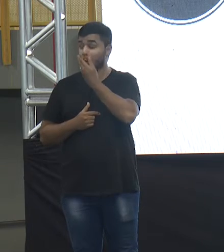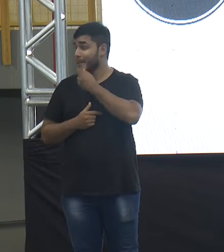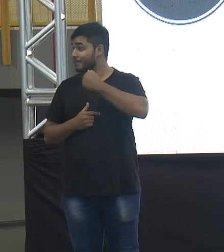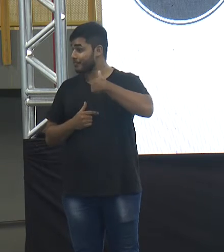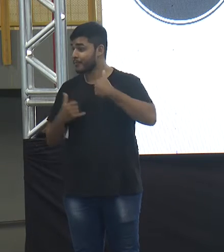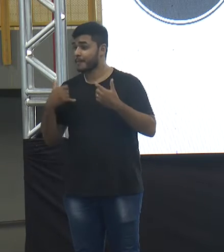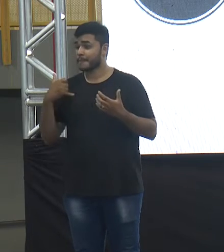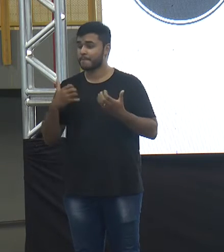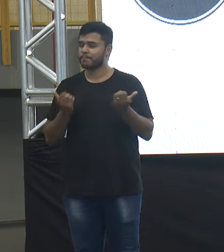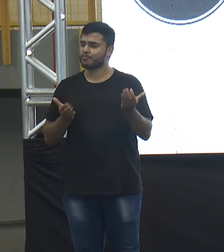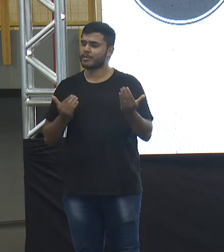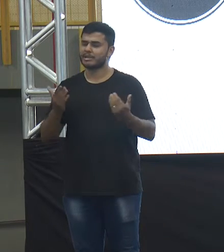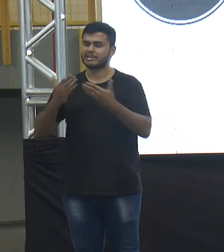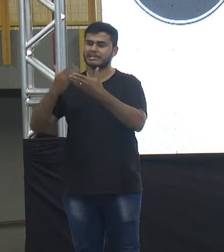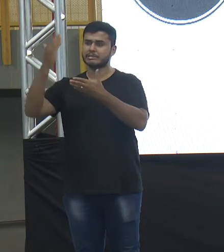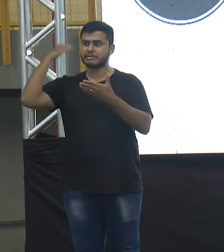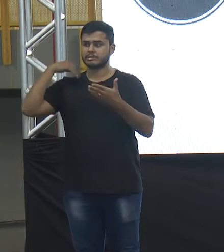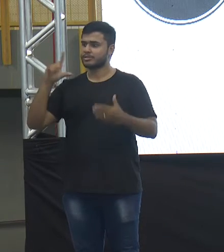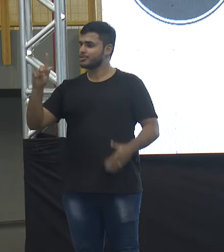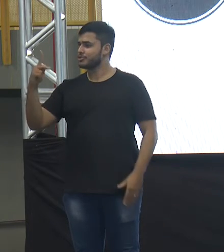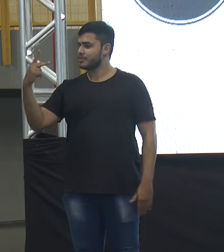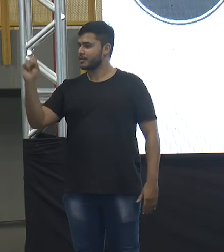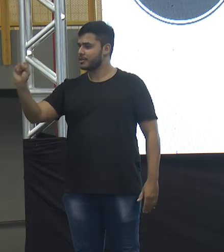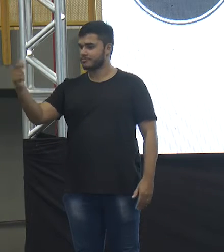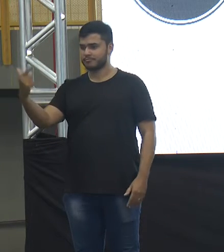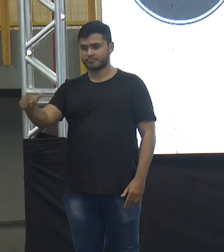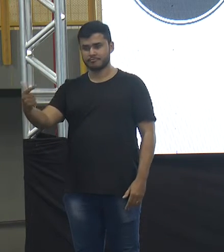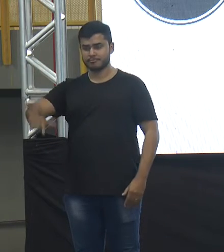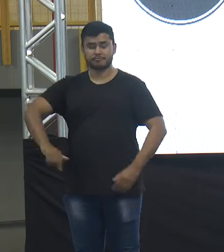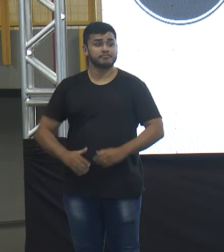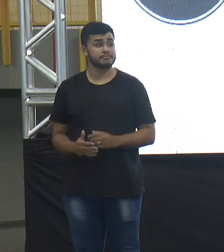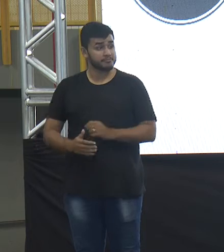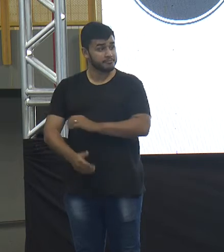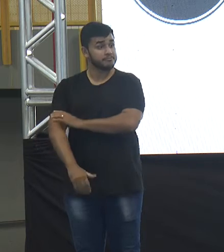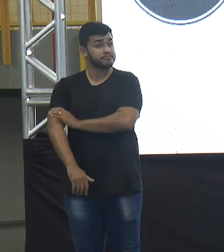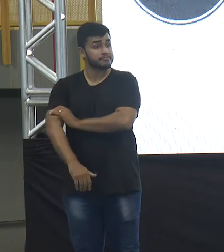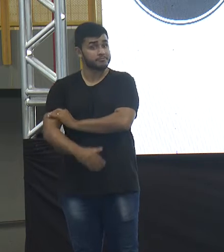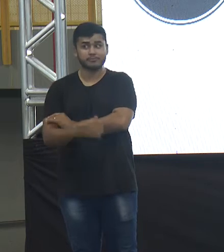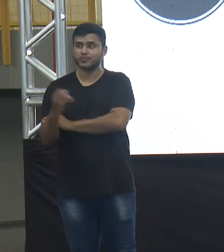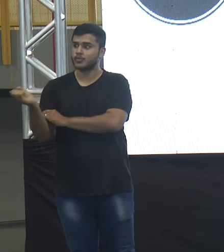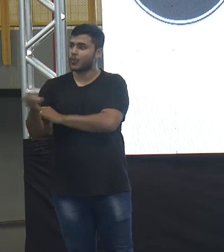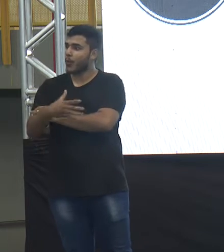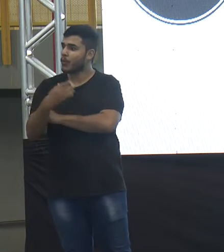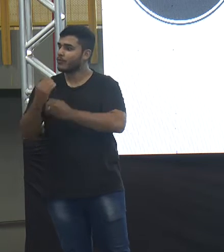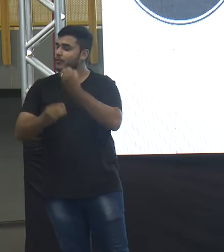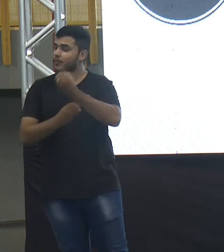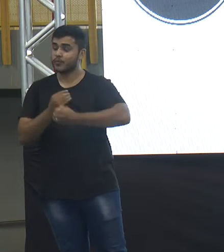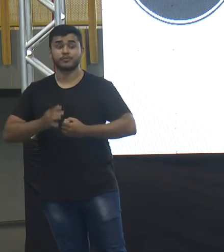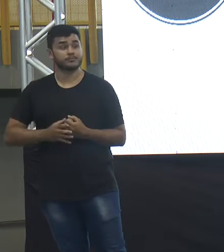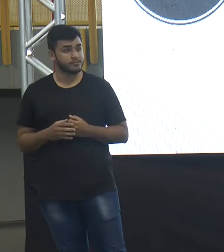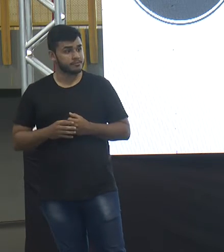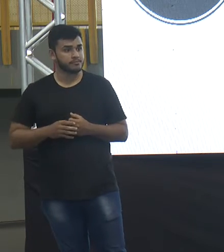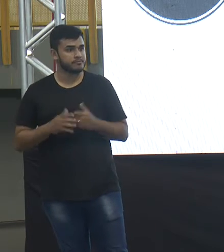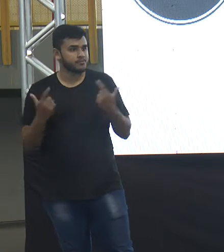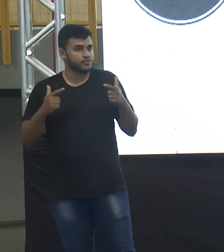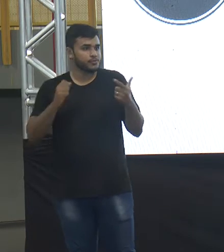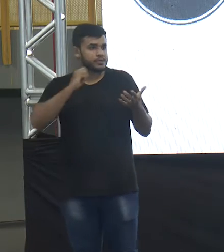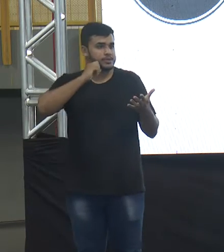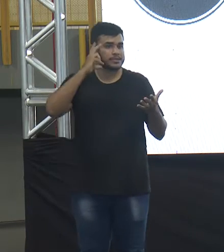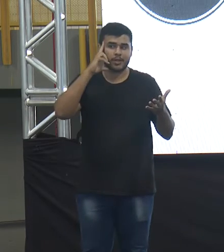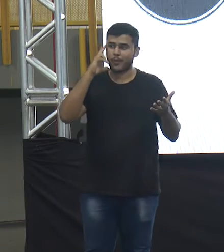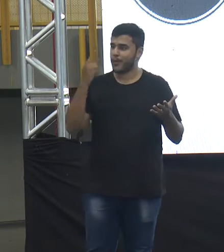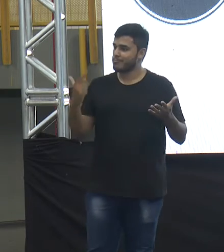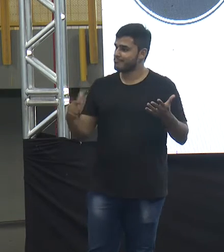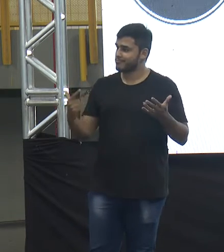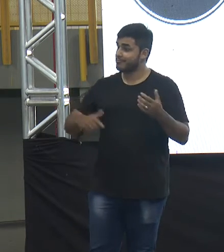assim eu peguei uma época que nem GPS tinha, que o GPS era uma novidade, que o celular ainda existia. E para a